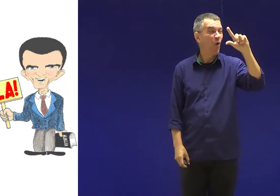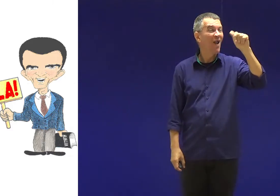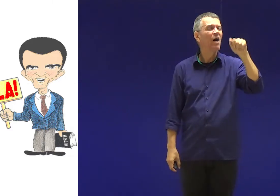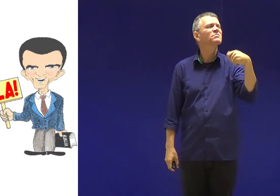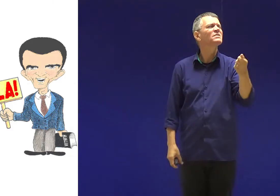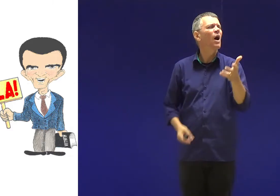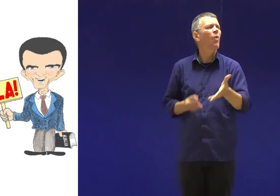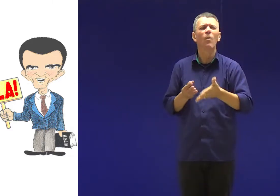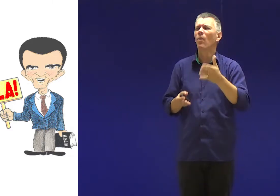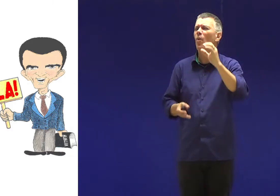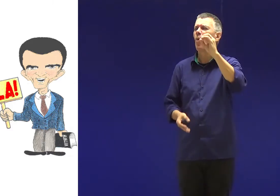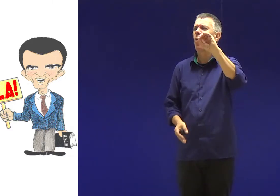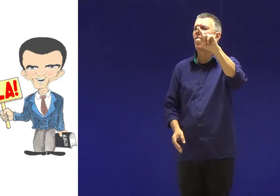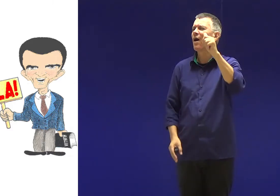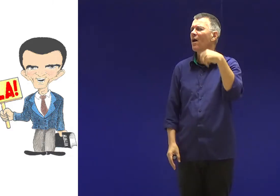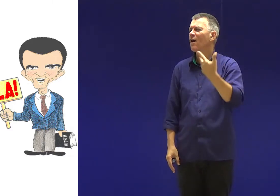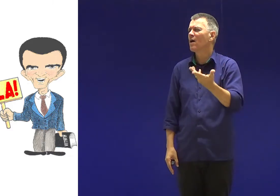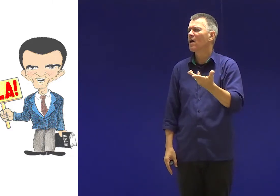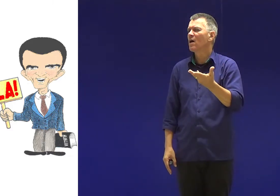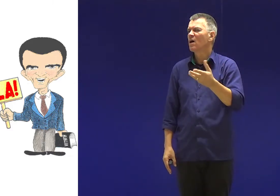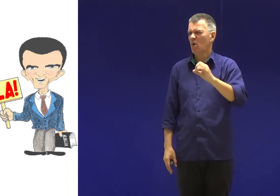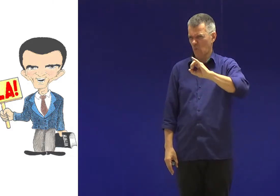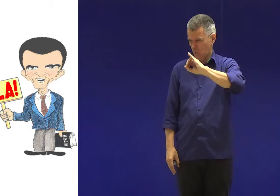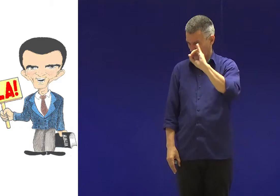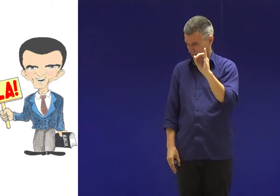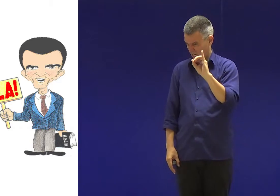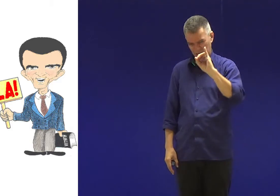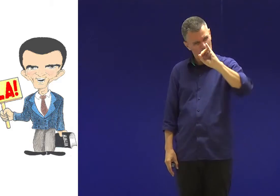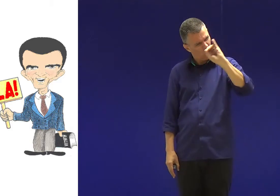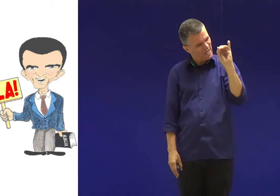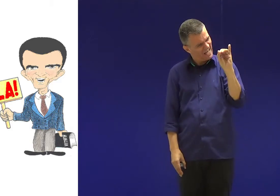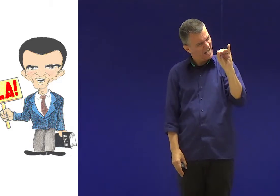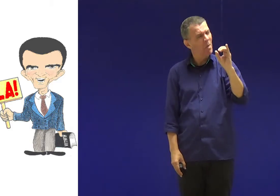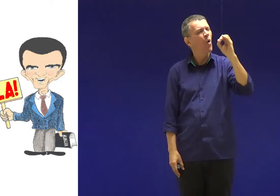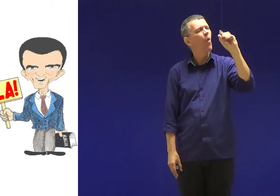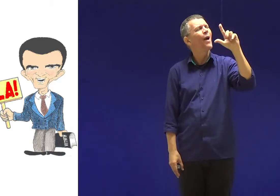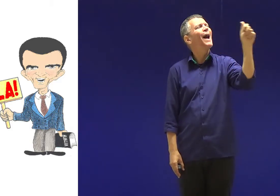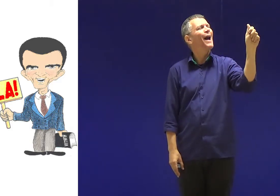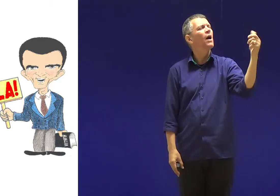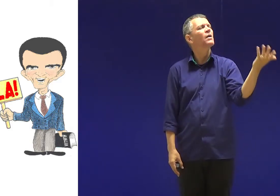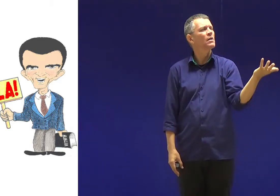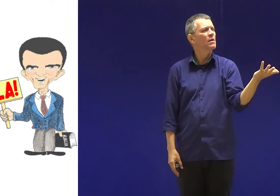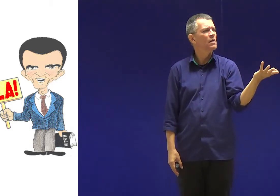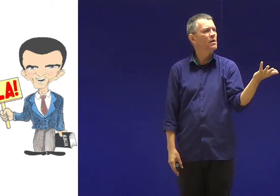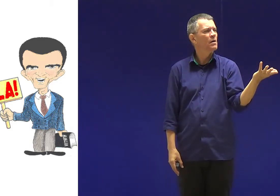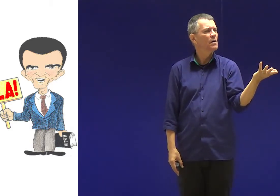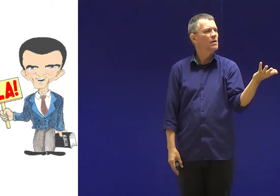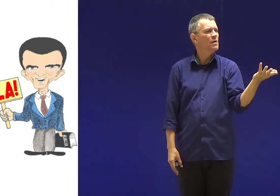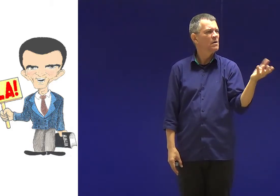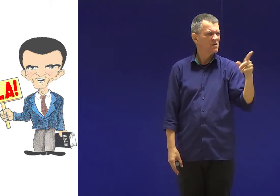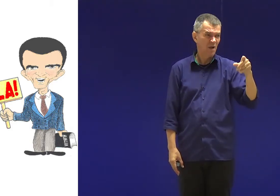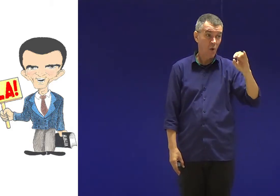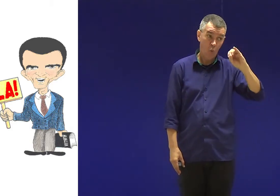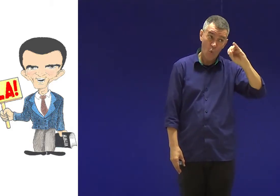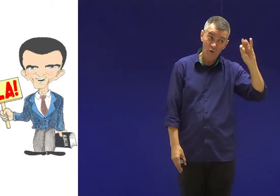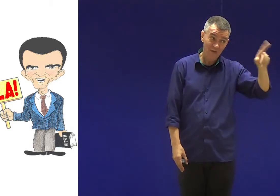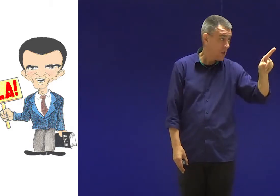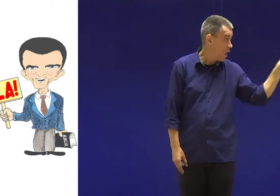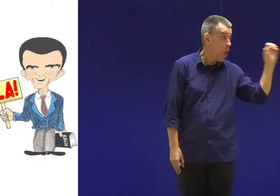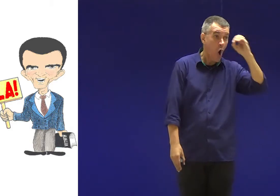É alguém que tá carregando uma placa ali, segurando uma placa? Um olá! Oi? Mas por que olá e não oi?